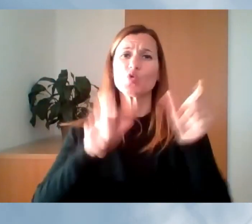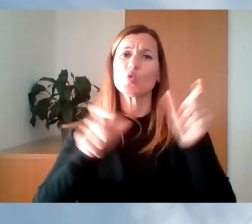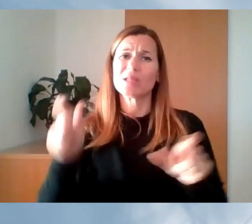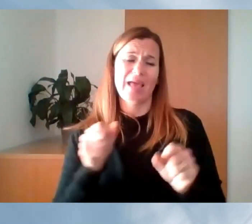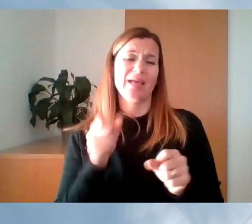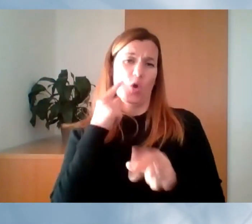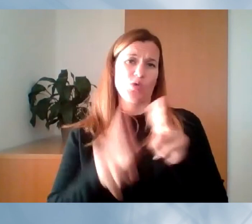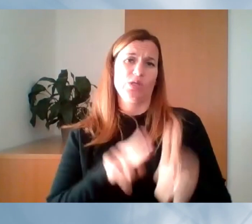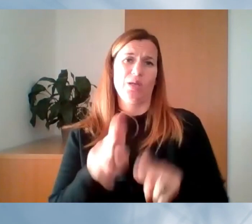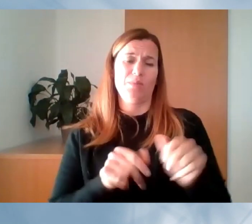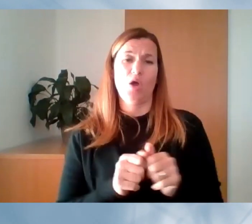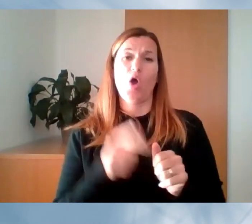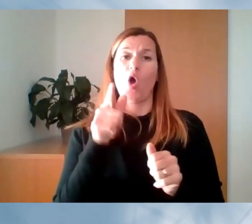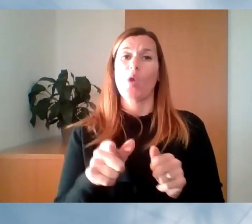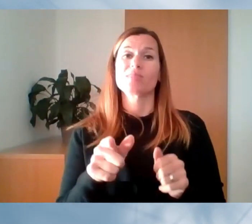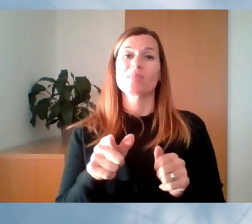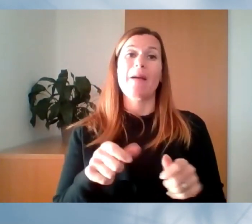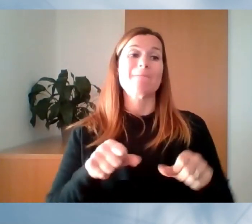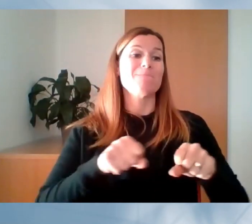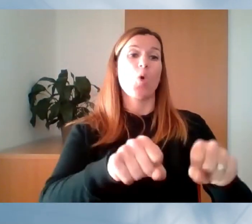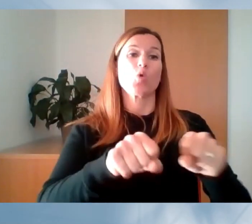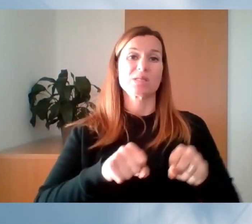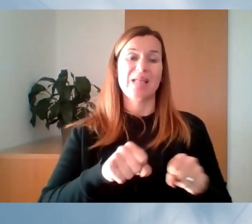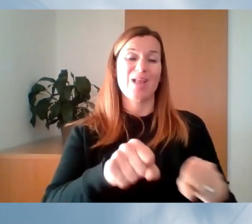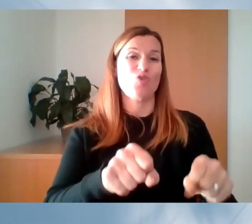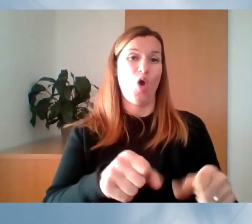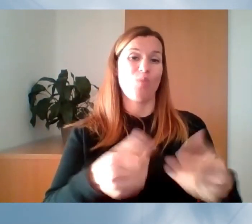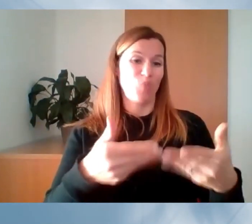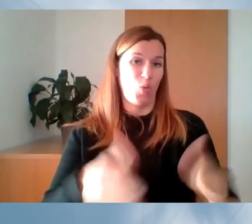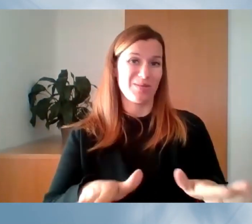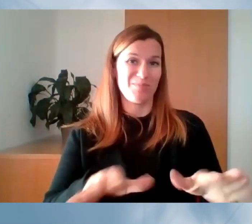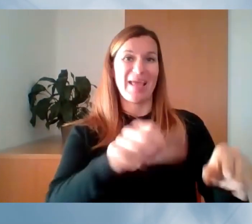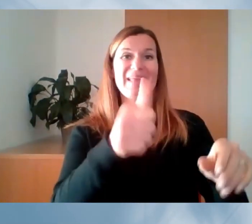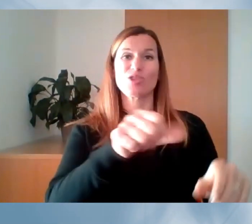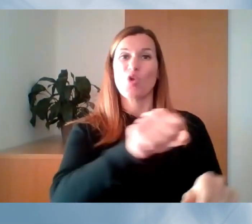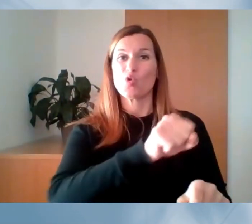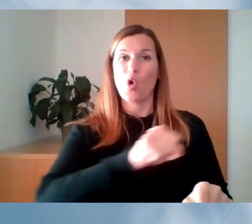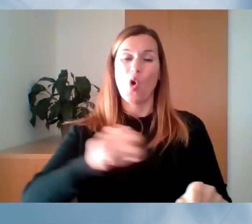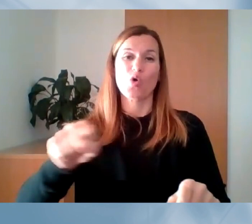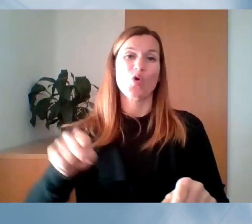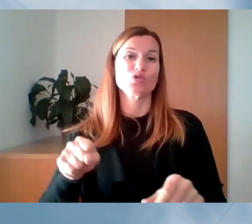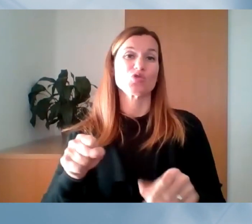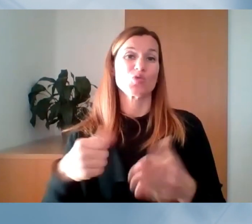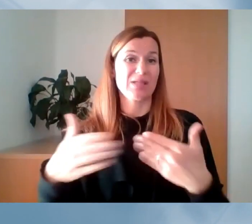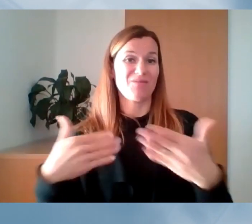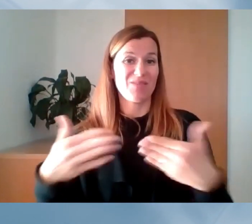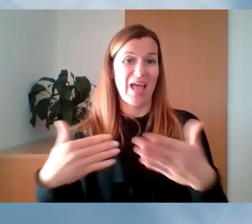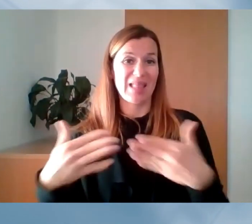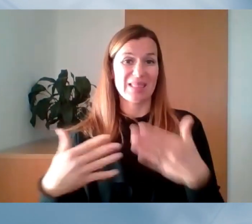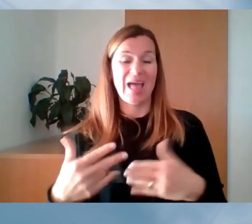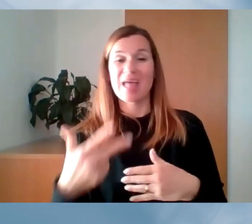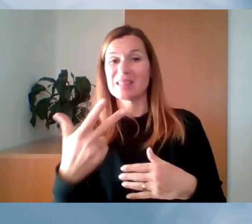ki oskrbujejo. Ta lepo posteljo razbremza, kjer je na koleščkih in jo z eno roko skozi